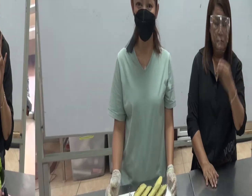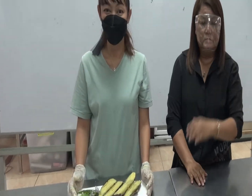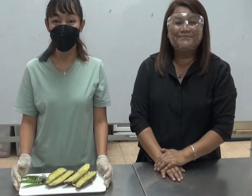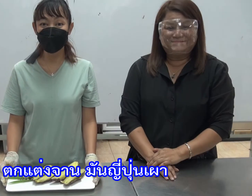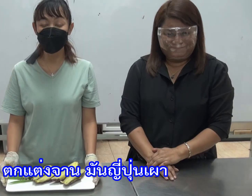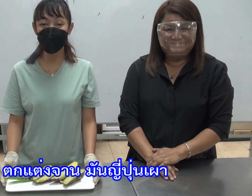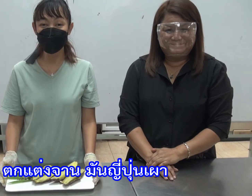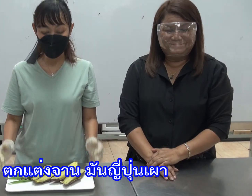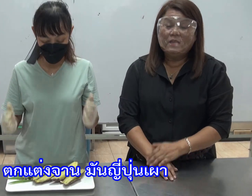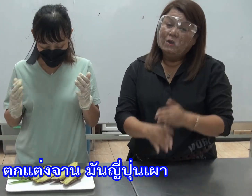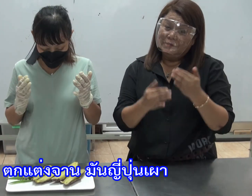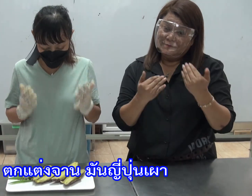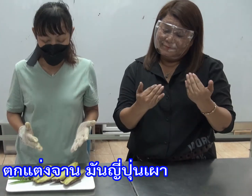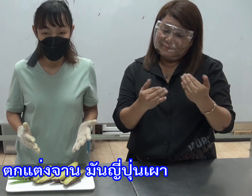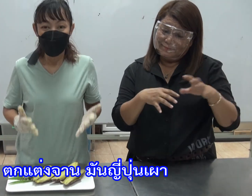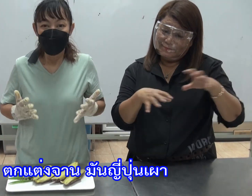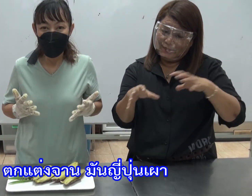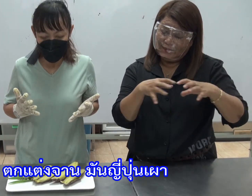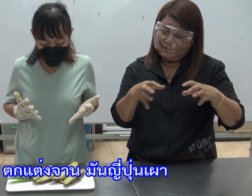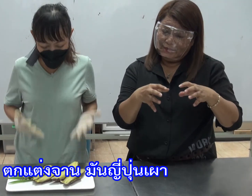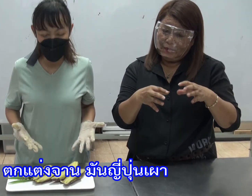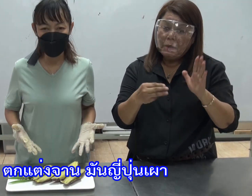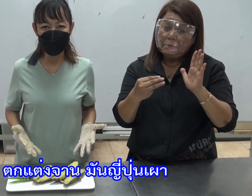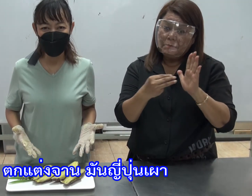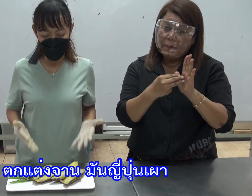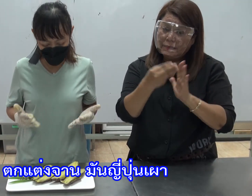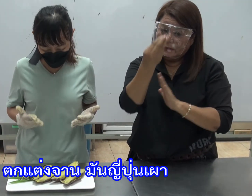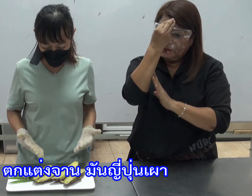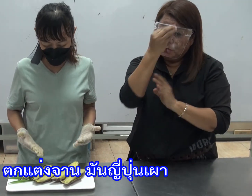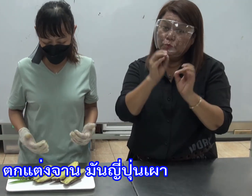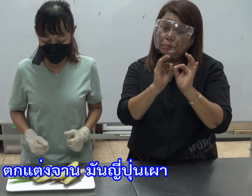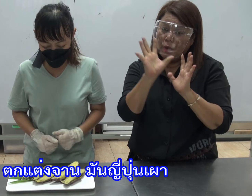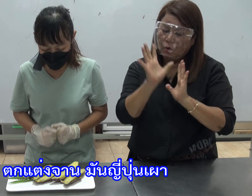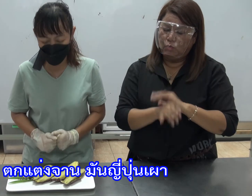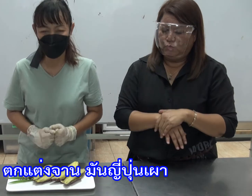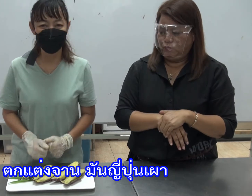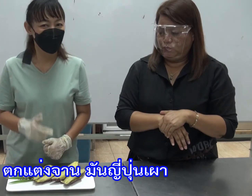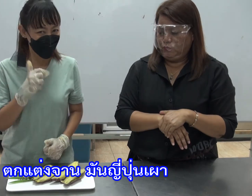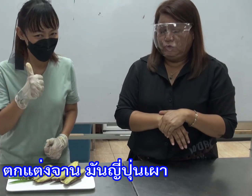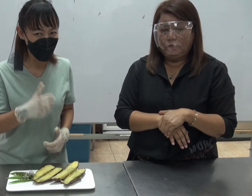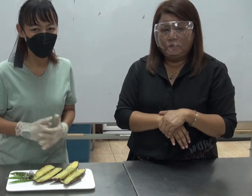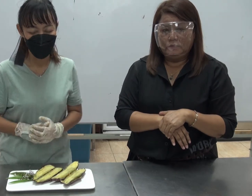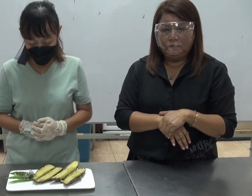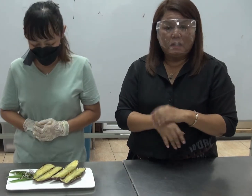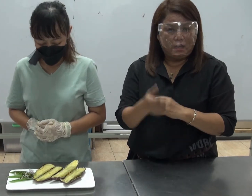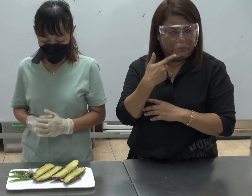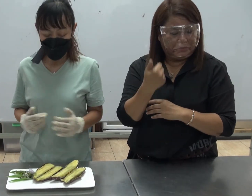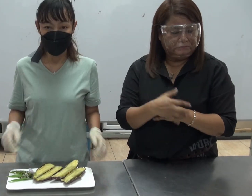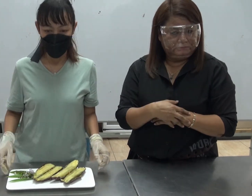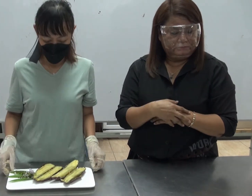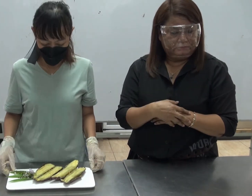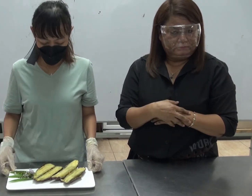ค่ะตอนนี้เราก็มาถึงจานมันเผานะคะค่ะมันเผาญี่ปุ่นรสชาติอร่อยนะคะ